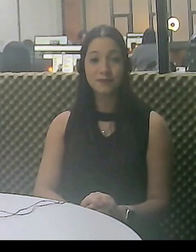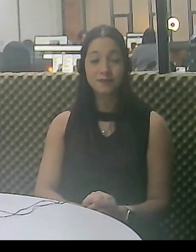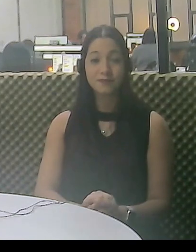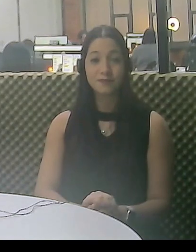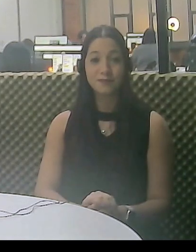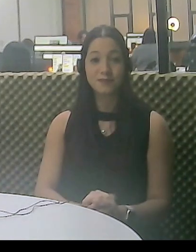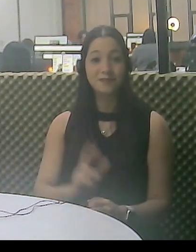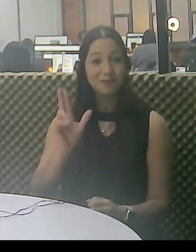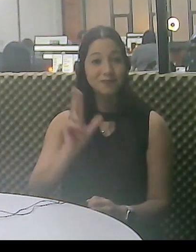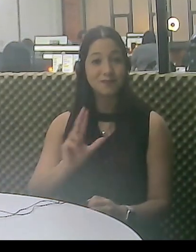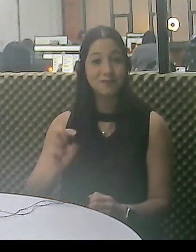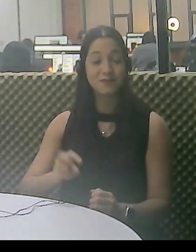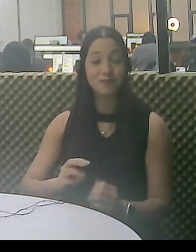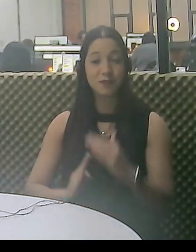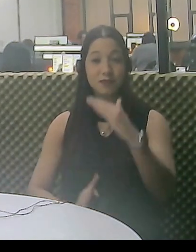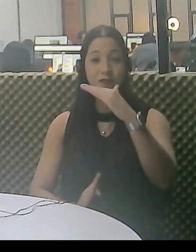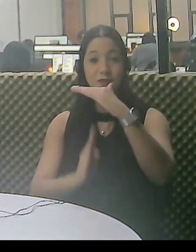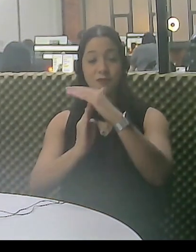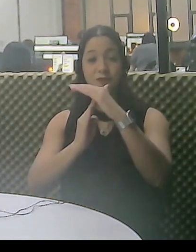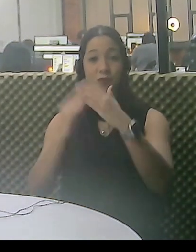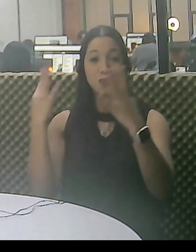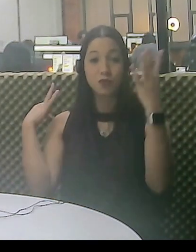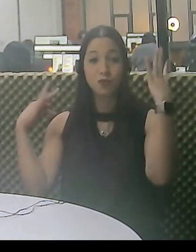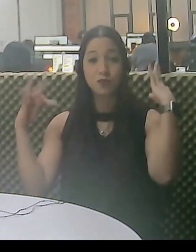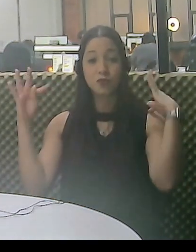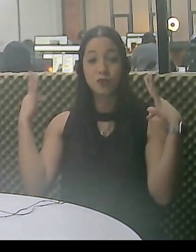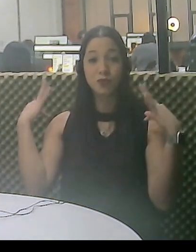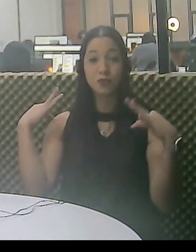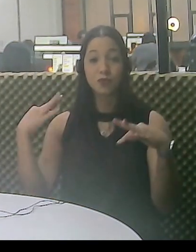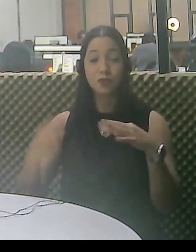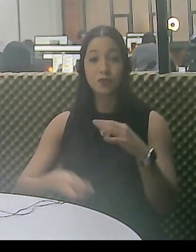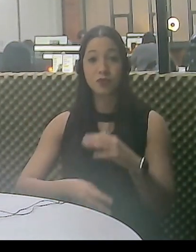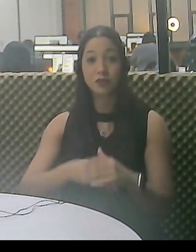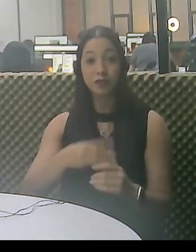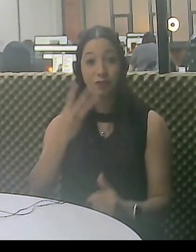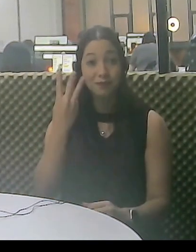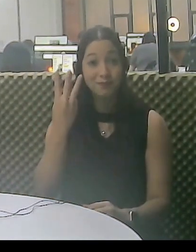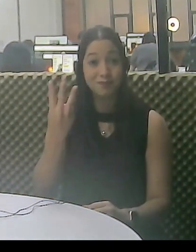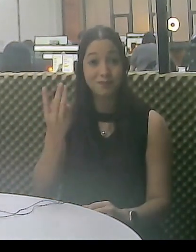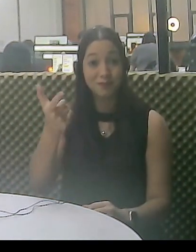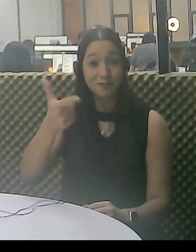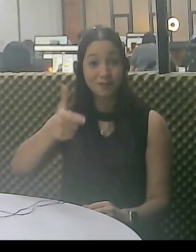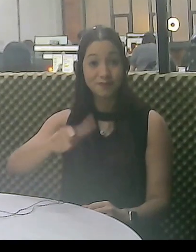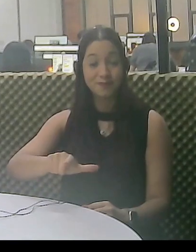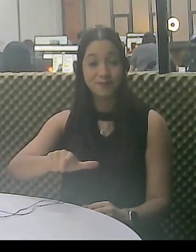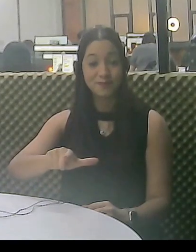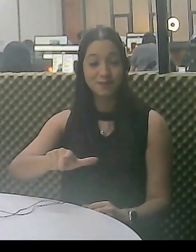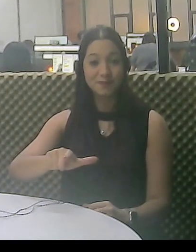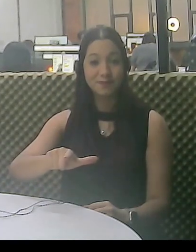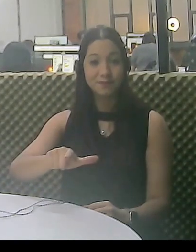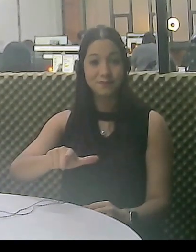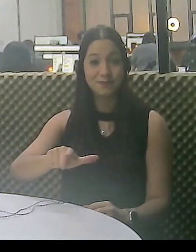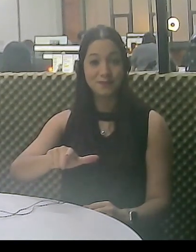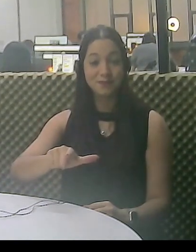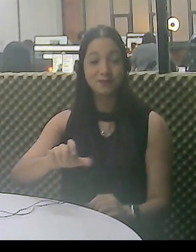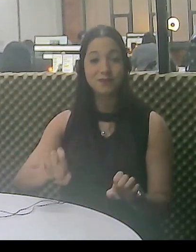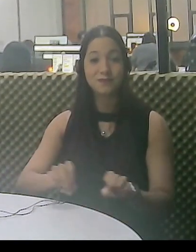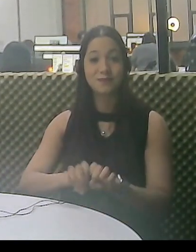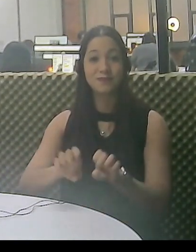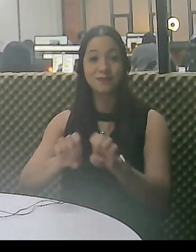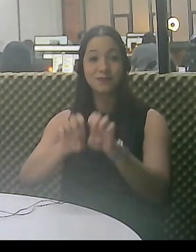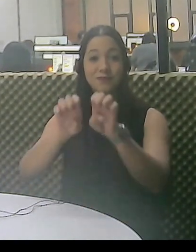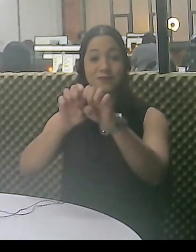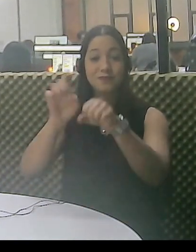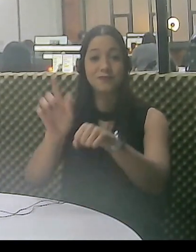Destaque Nacional. Uberlândia está no topo do mapa do turismo brasileiro pela terceira vez consecutiva. Com a estruturada